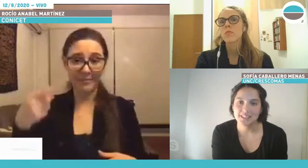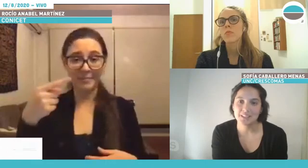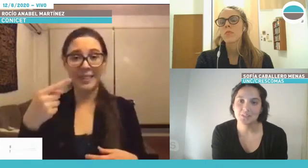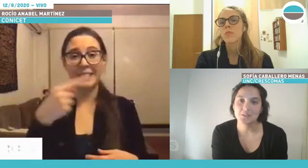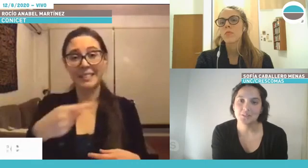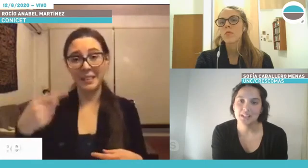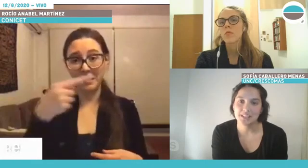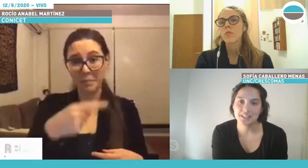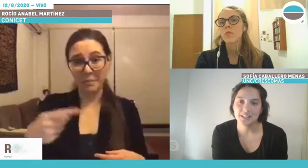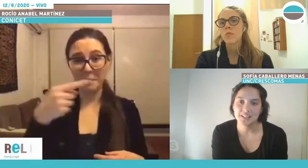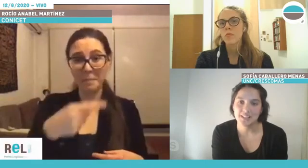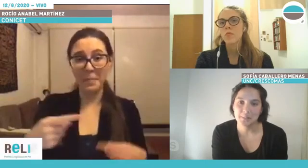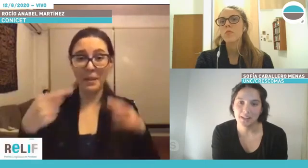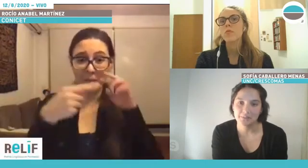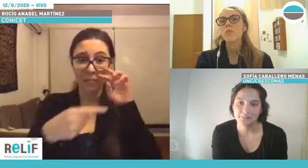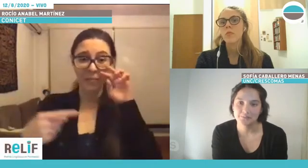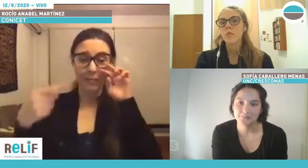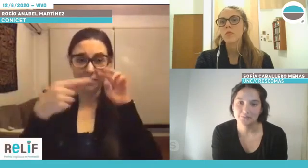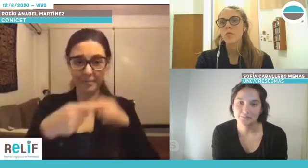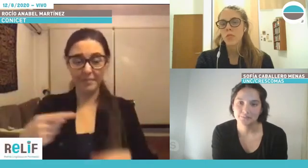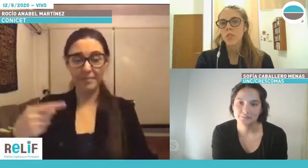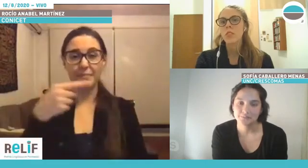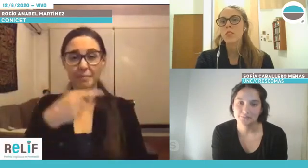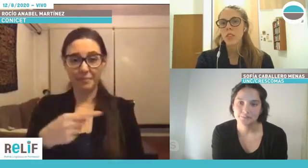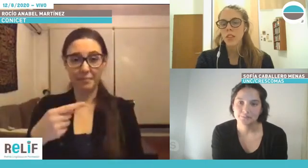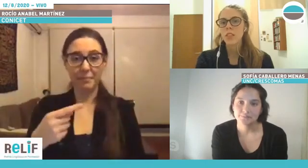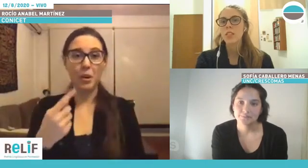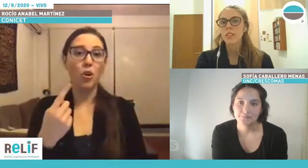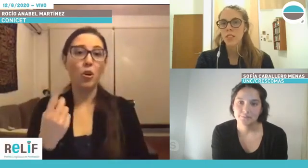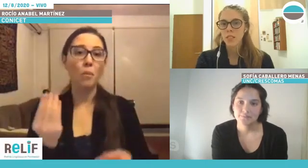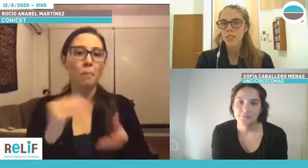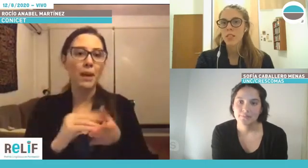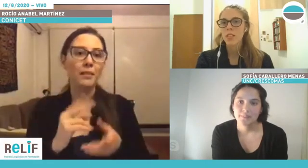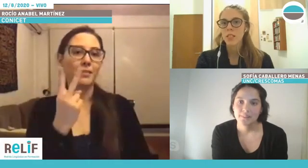Porque esto es la seña de semana. Ok.